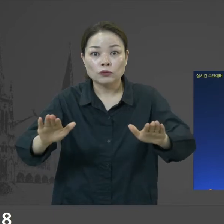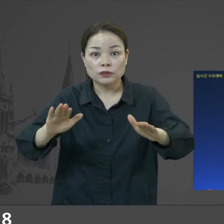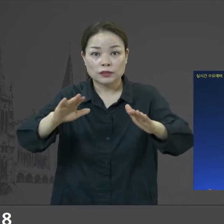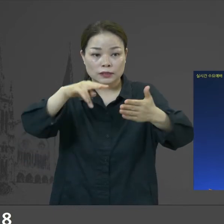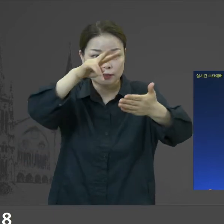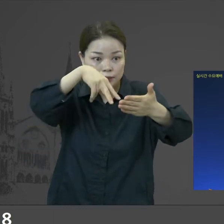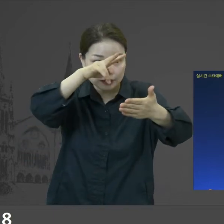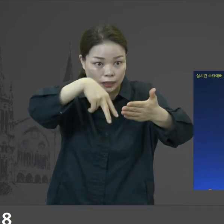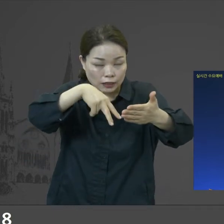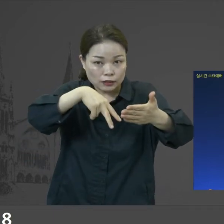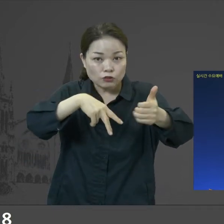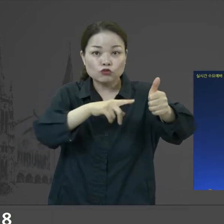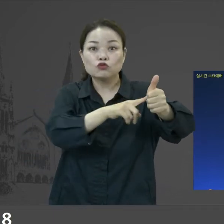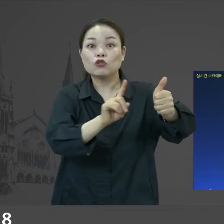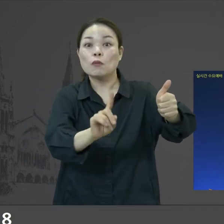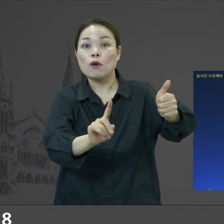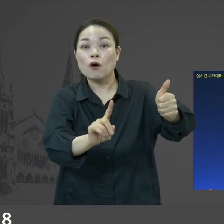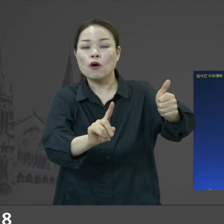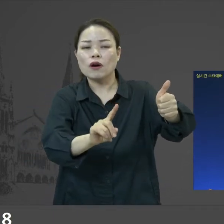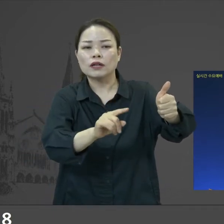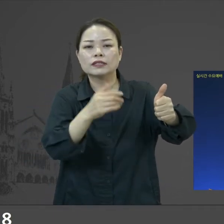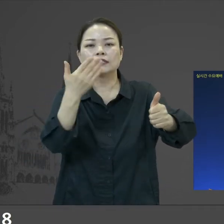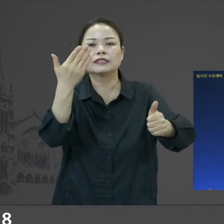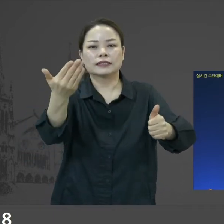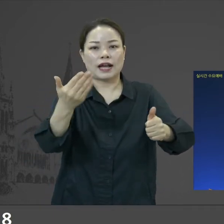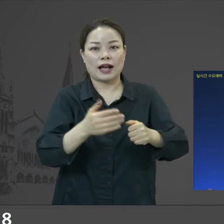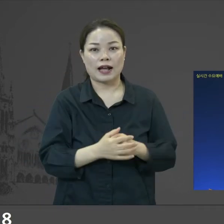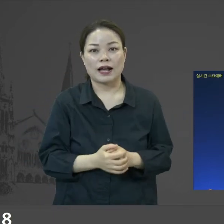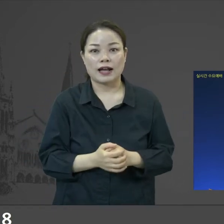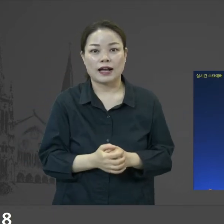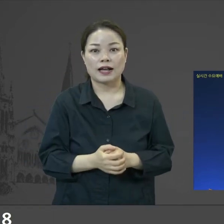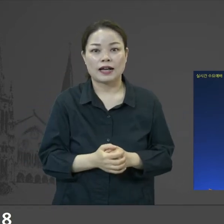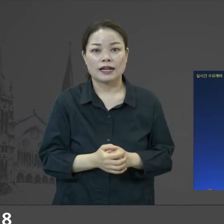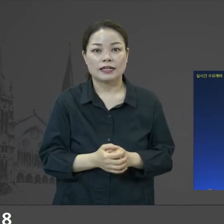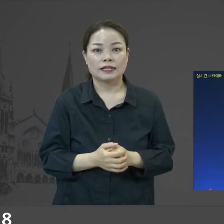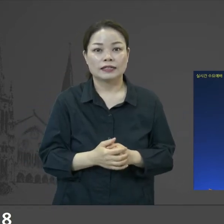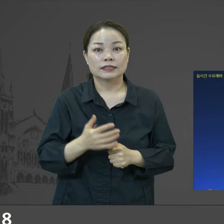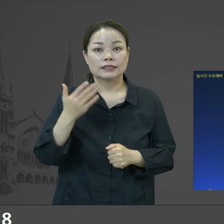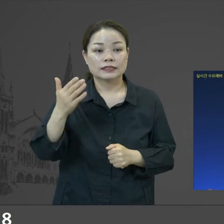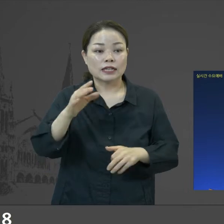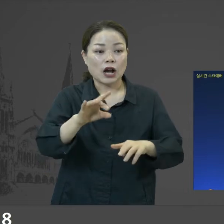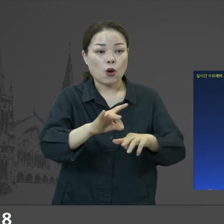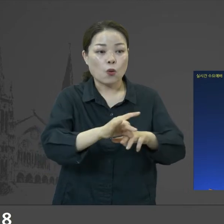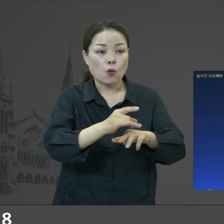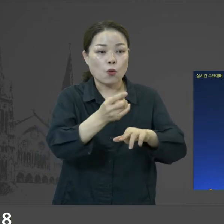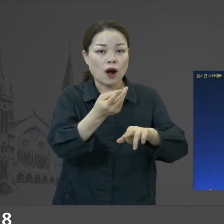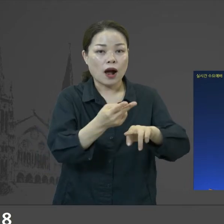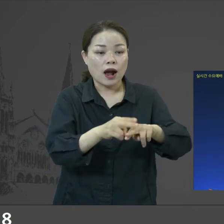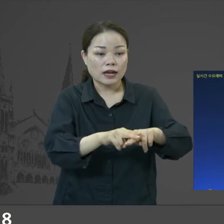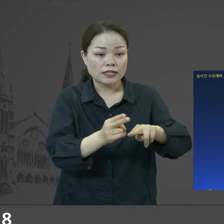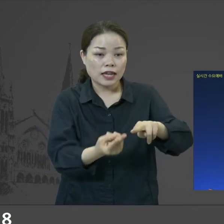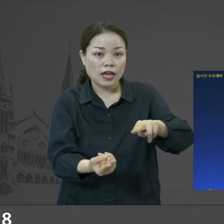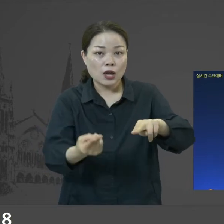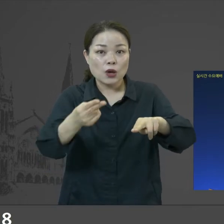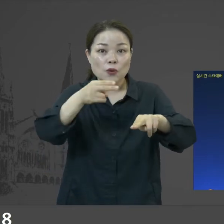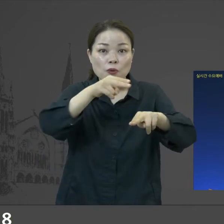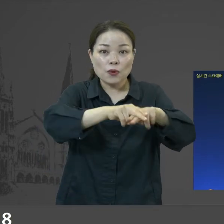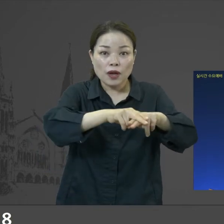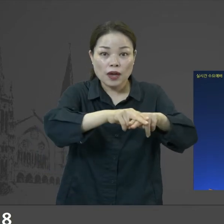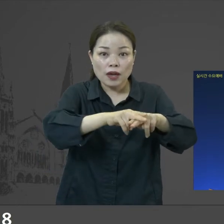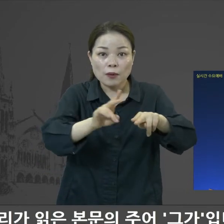읽은 본문의 주어가 뭐죠? 그가입니다. 그가 왕 위에 오르거든 무엇 해야